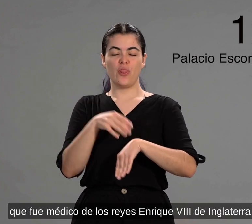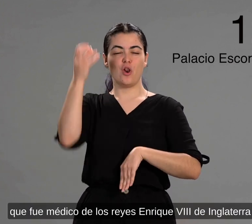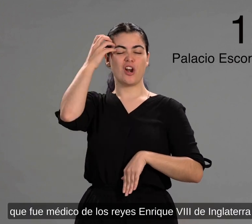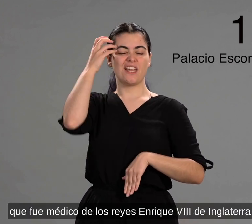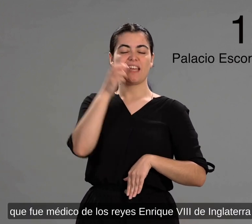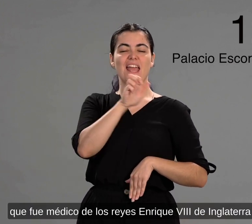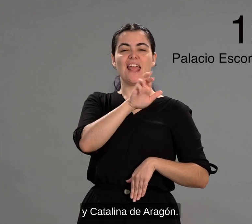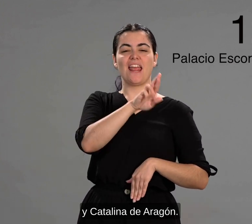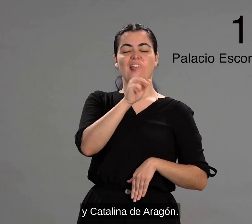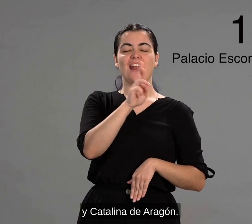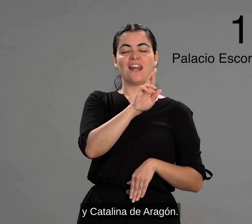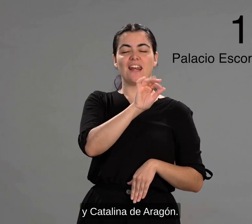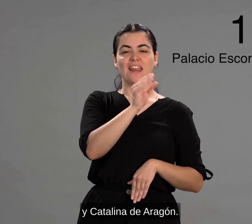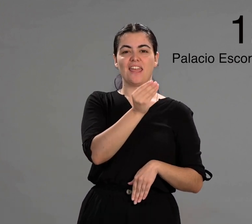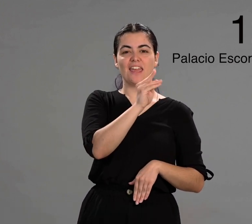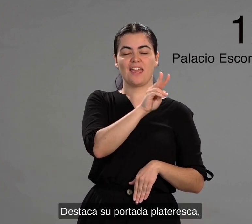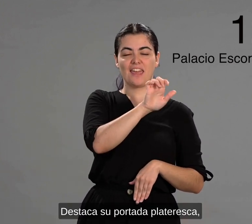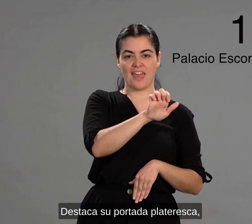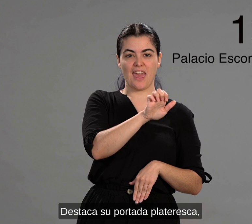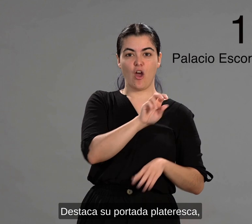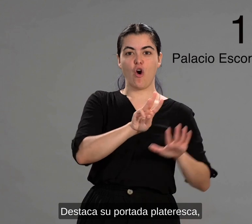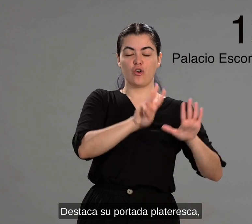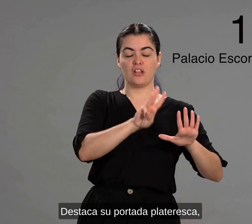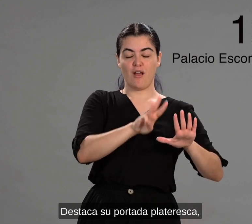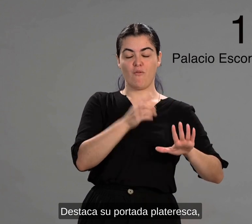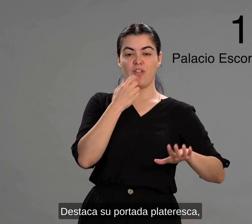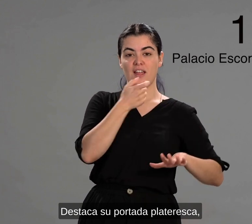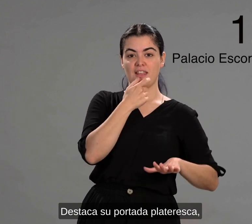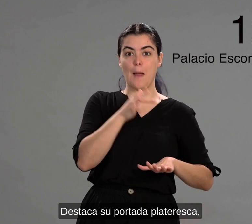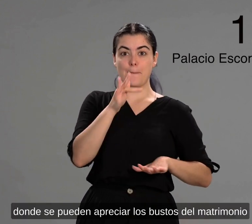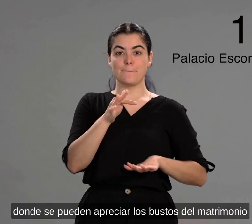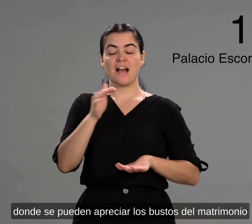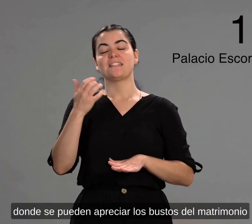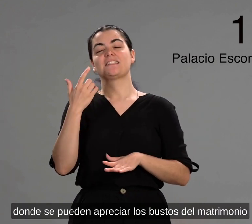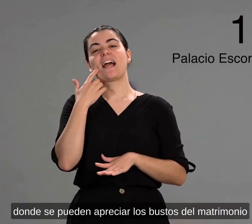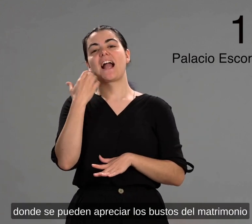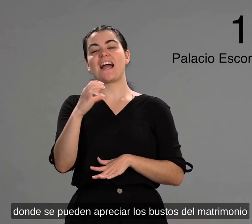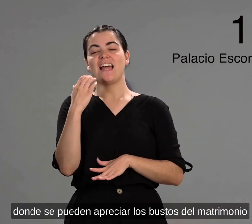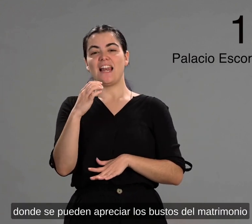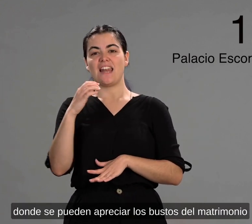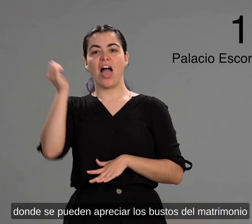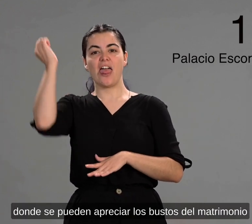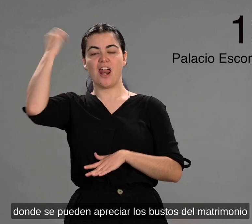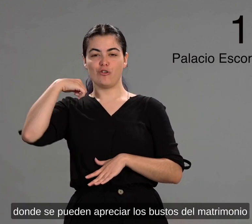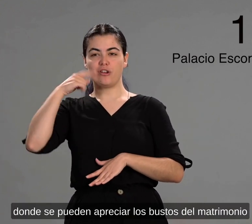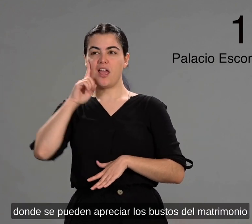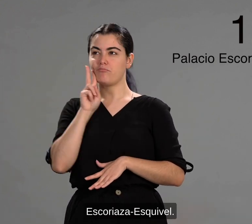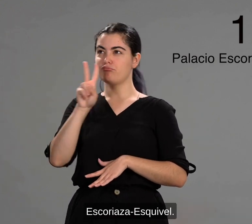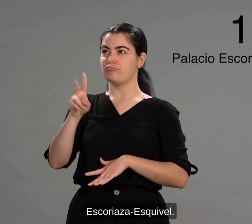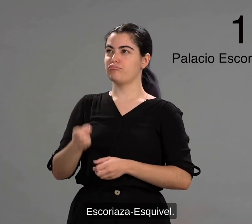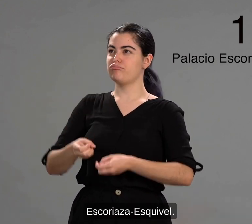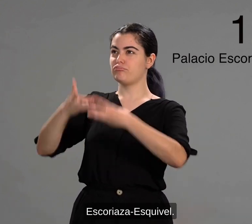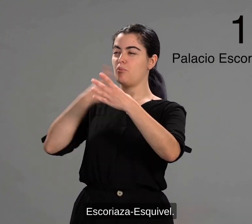Inglaterra y Catalina de Aragón. Destaca su portada plateresca, donde se pueden apreciar los bustos del matrimonio Escoriaza-Equivel.